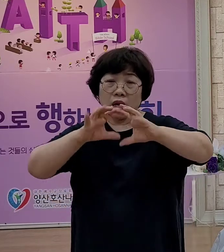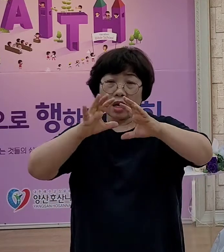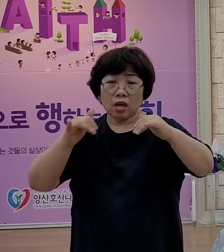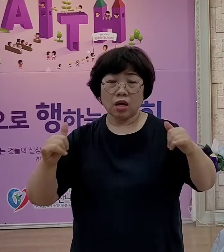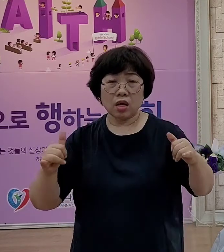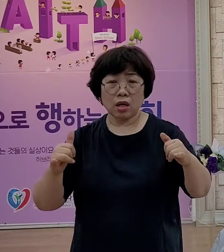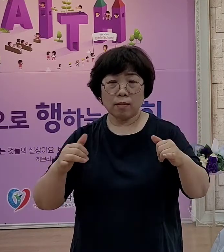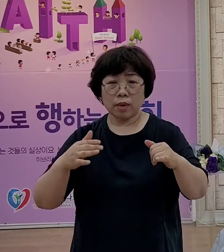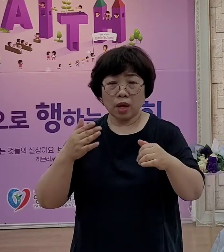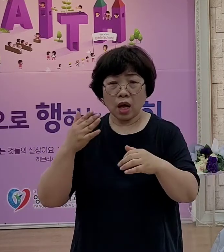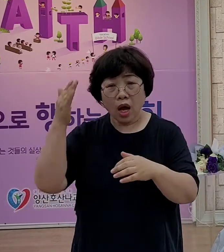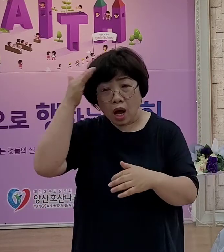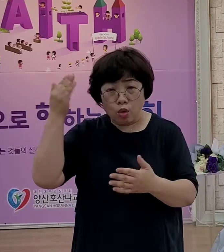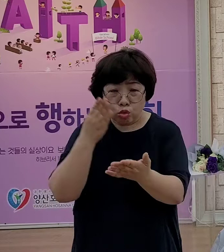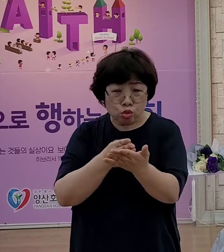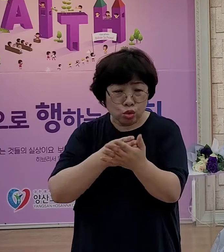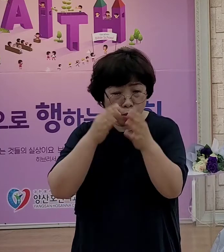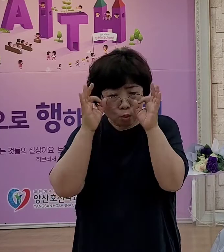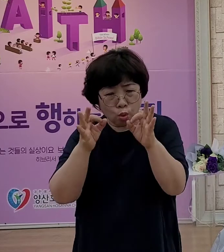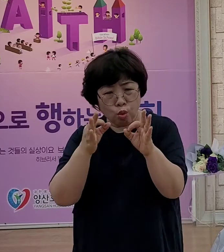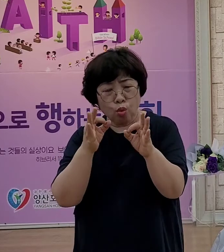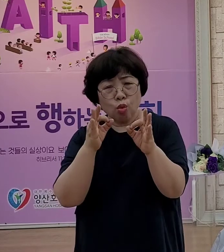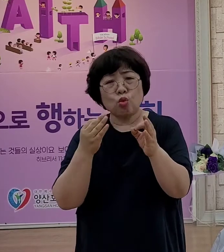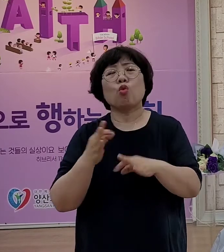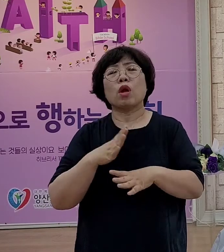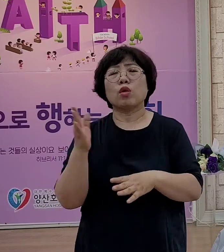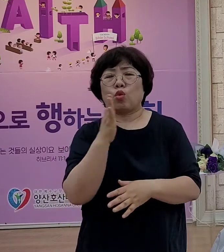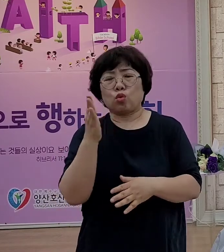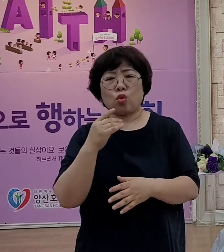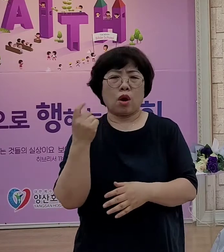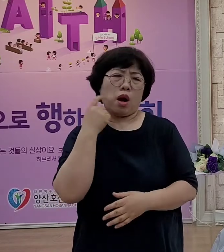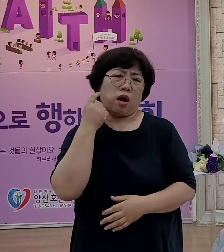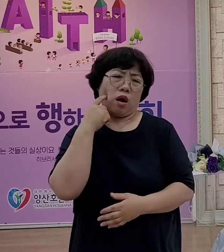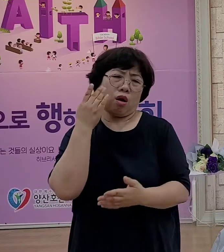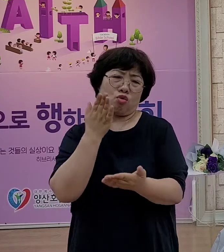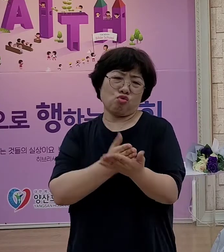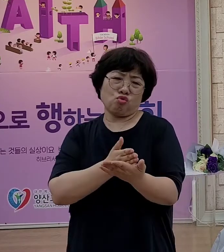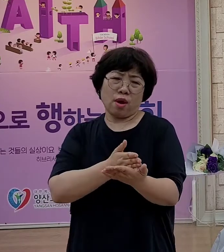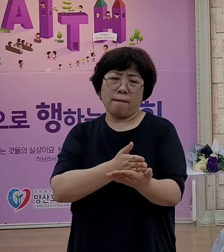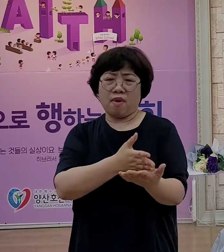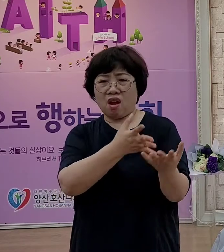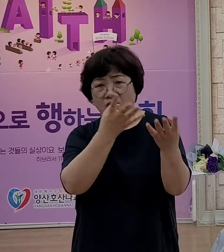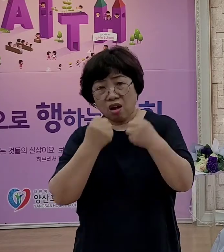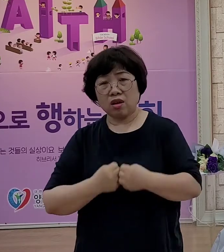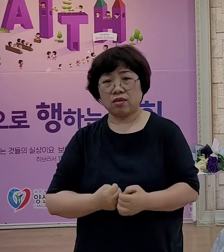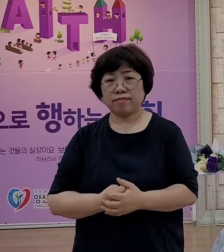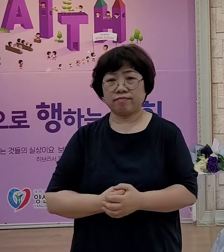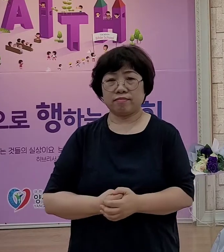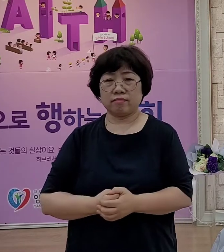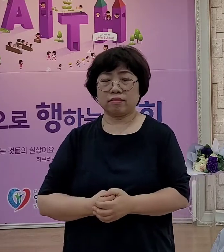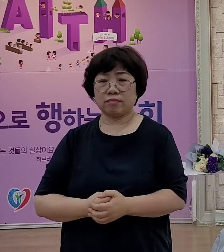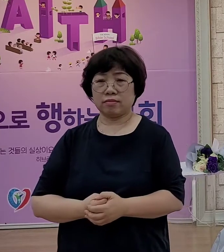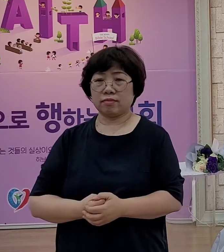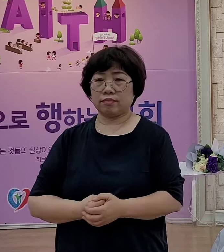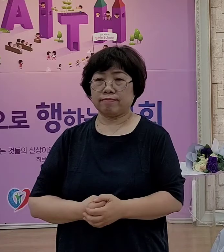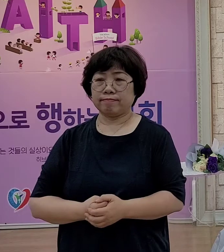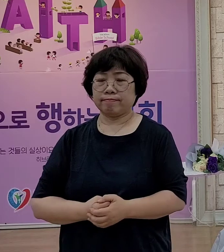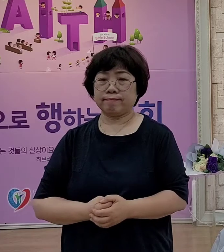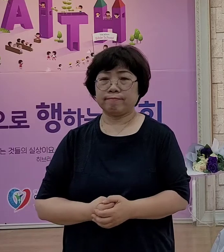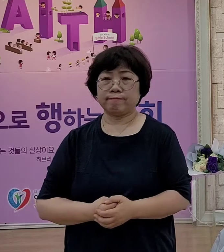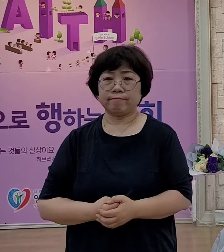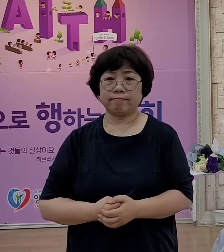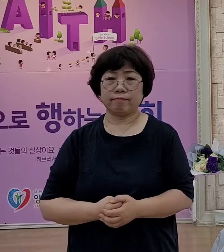뉴스가 우리 한국 사회에 아주 큰 장애 요소다라고 지금 그렇게 언급하고